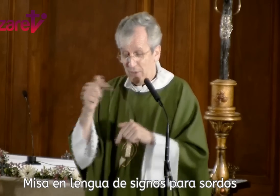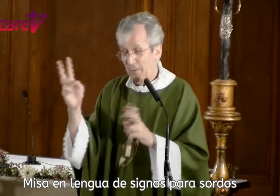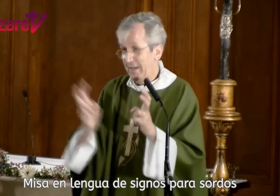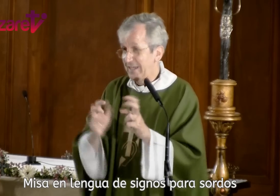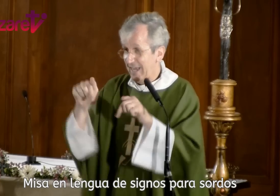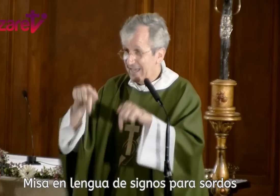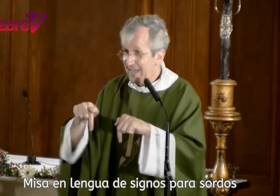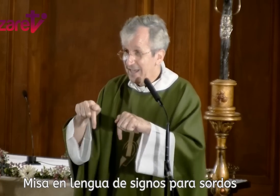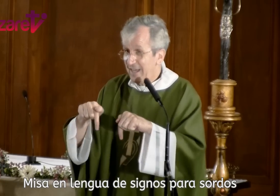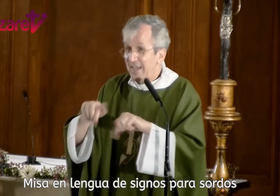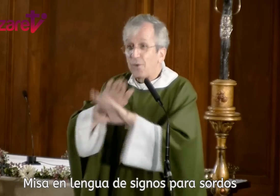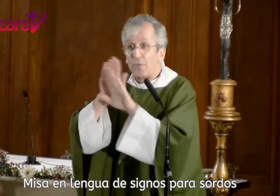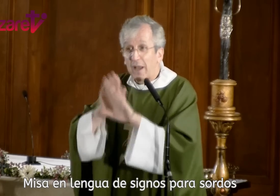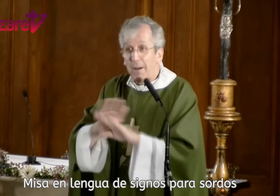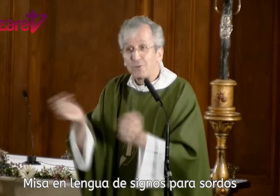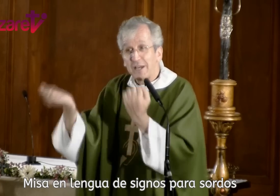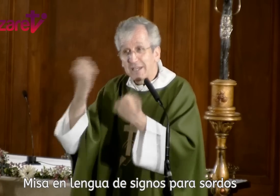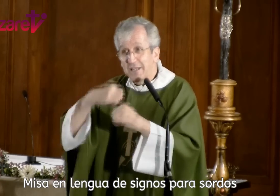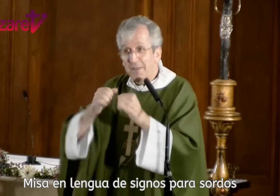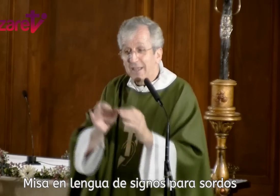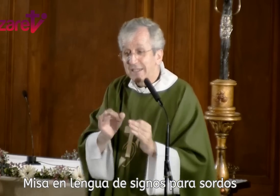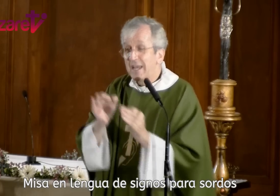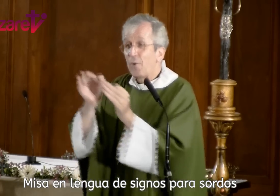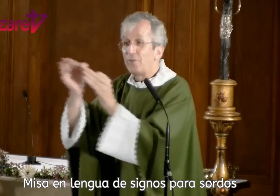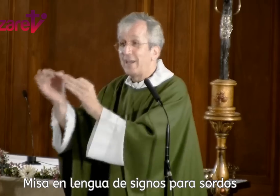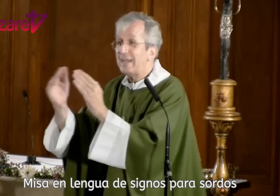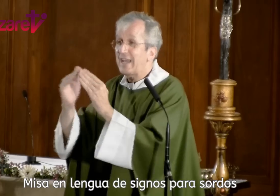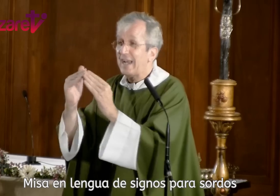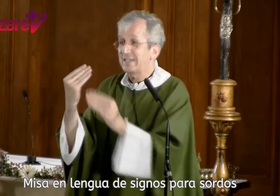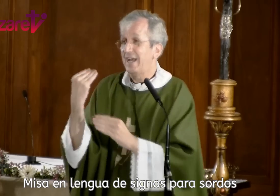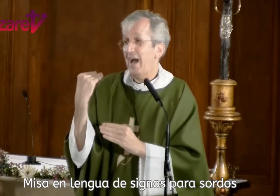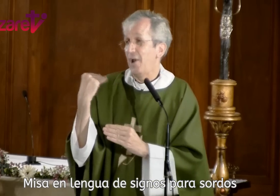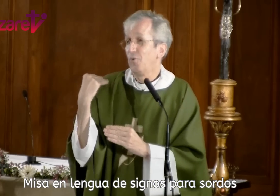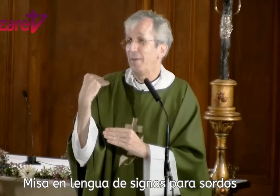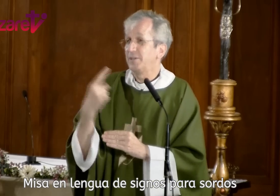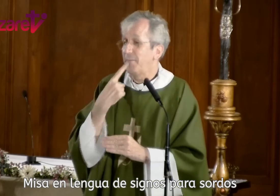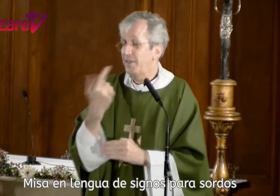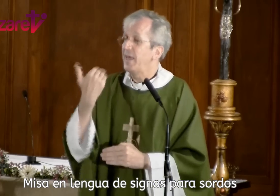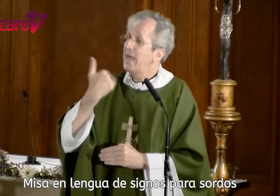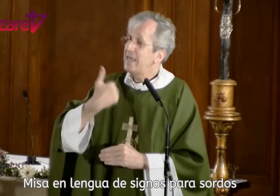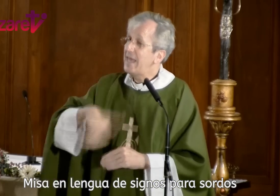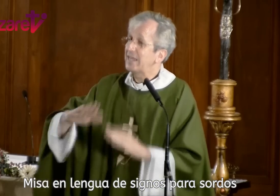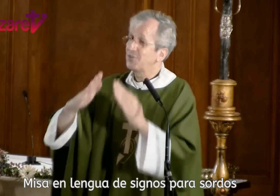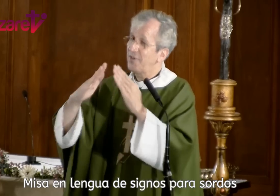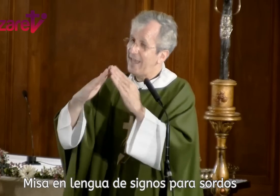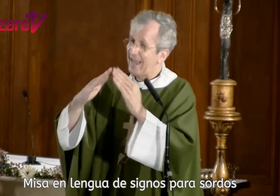cuando venís aquí y cuando acabamos las actividades, cuando llegáis a casa, alguno me avisa y me dice, ya estoy en